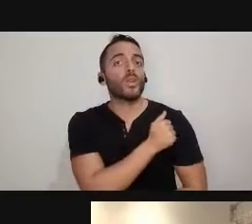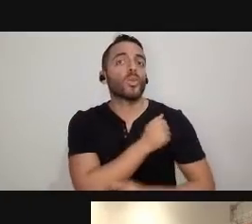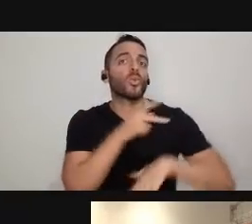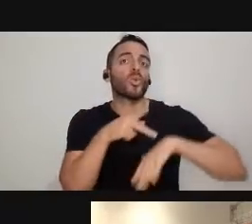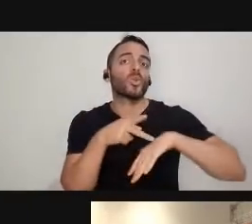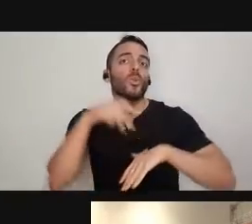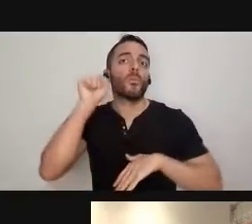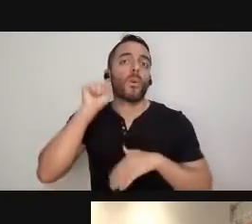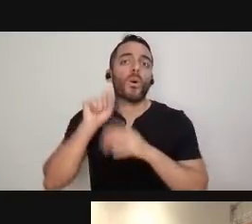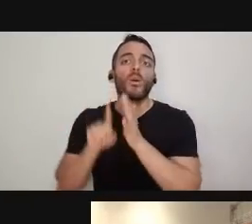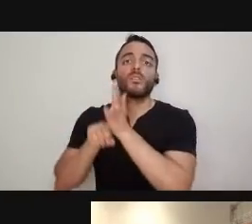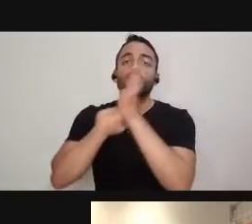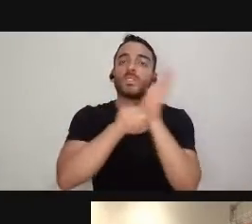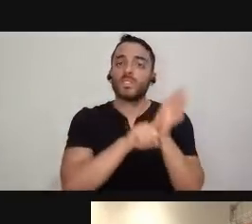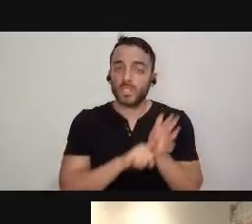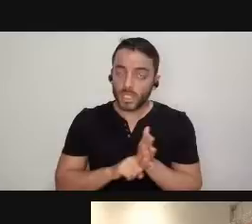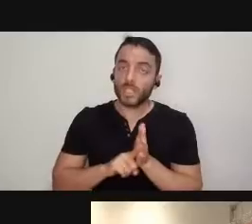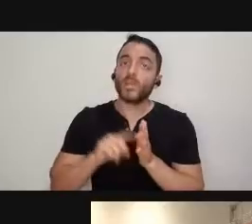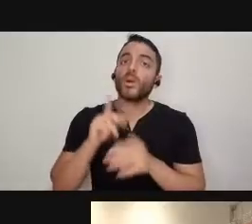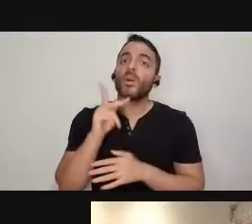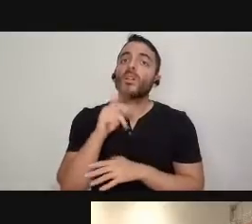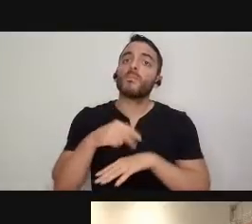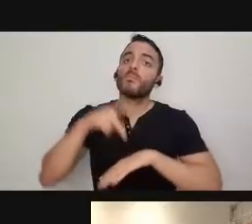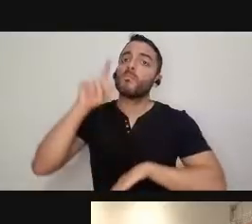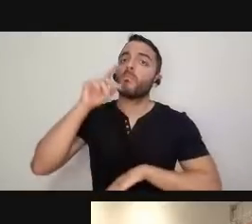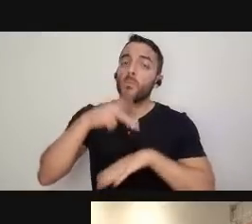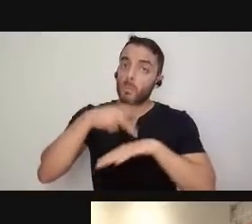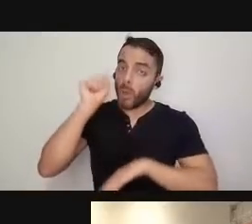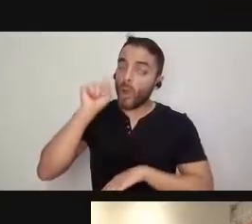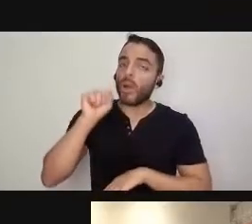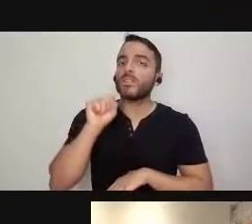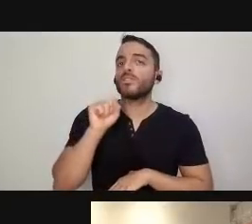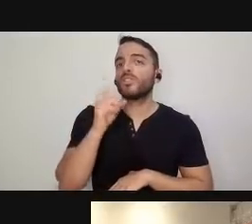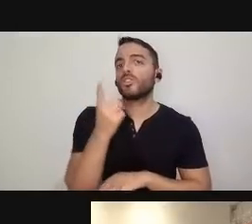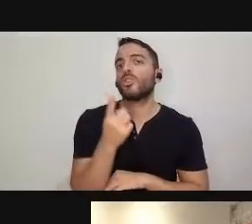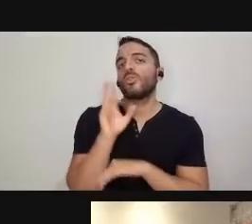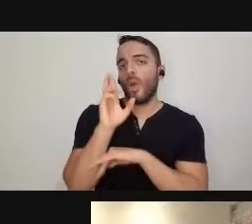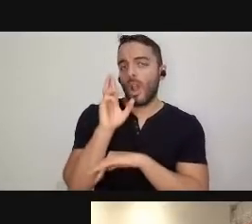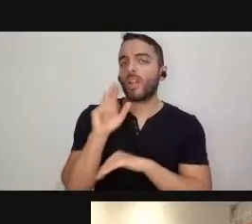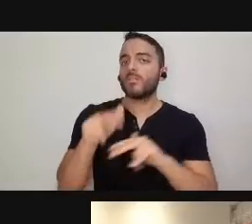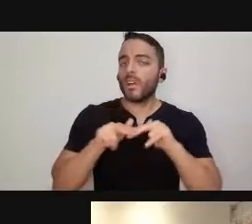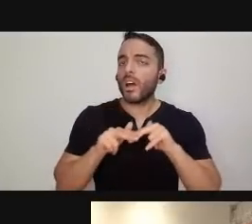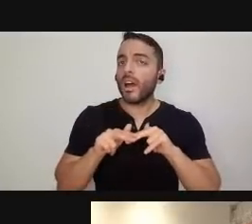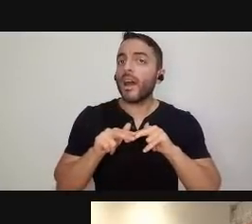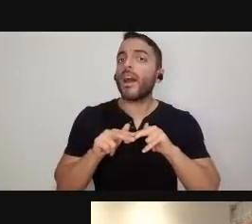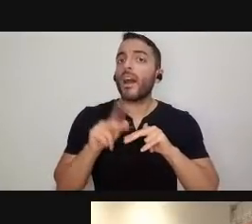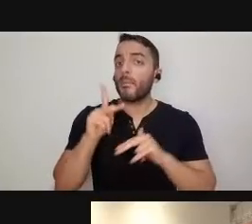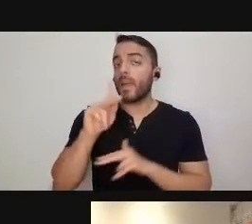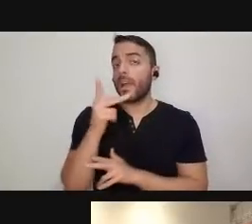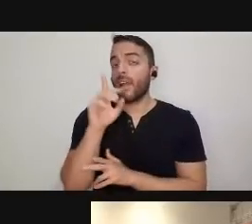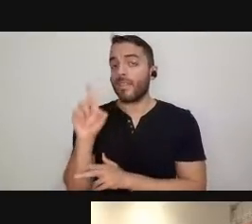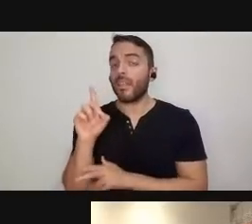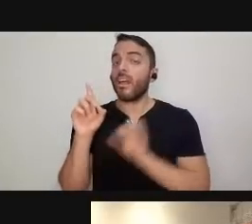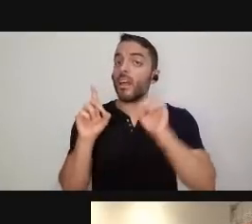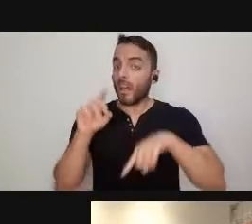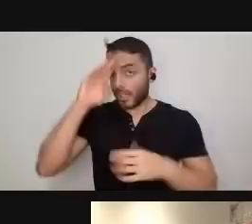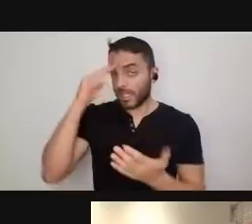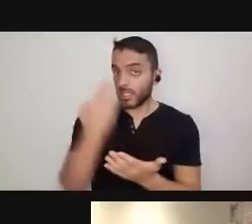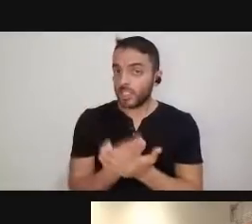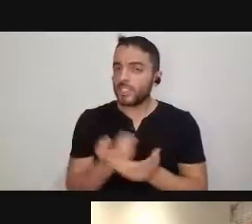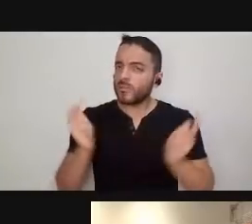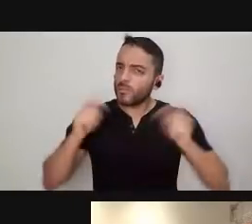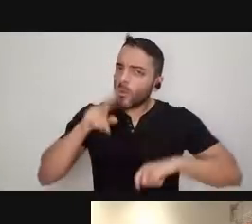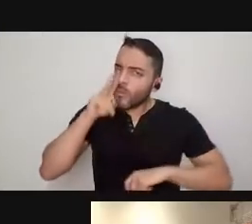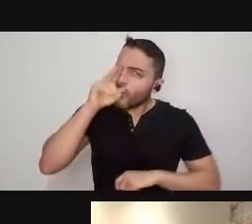fazendo pós-doutorado, que acreditam nessa potência, nesse encontro, né? E que isso pode